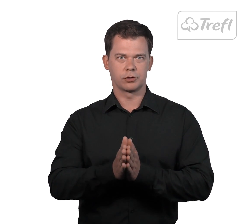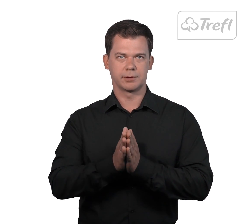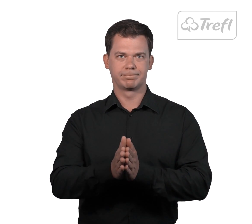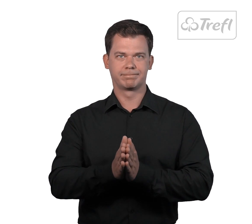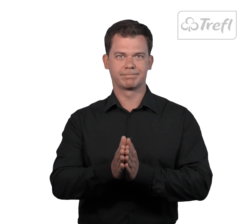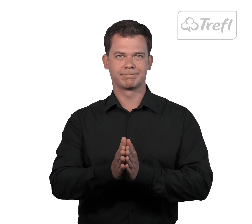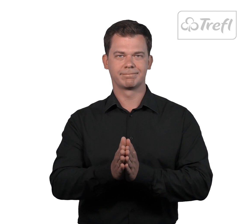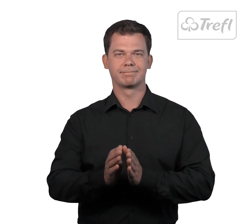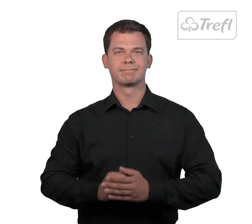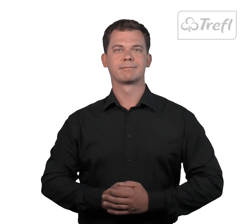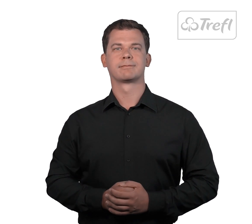Proszę.